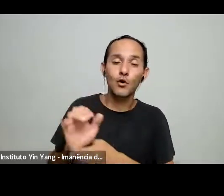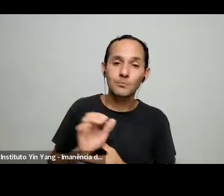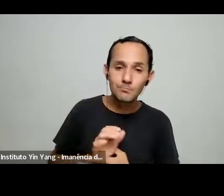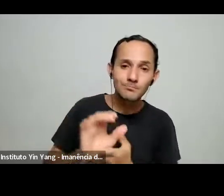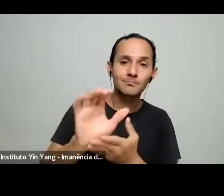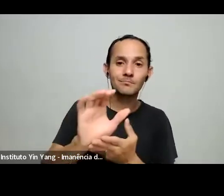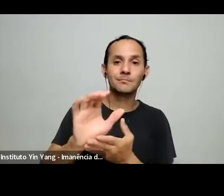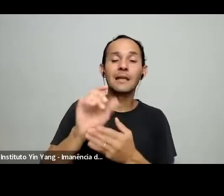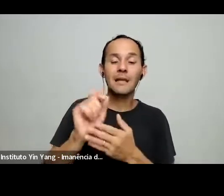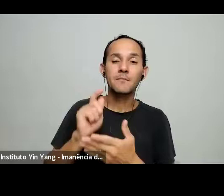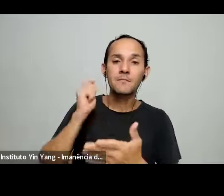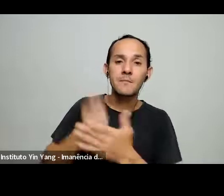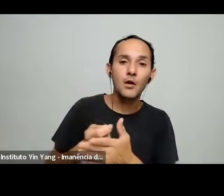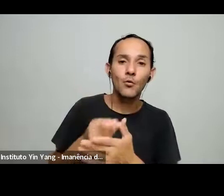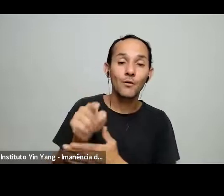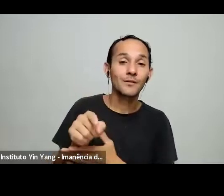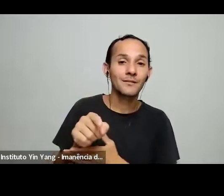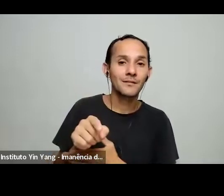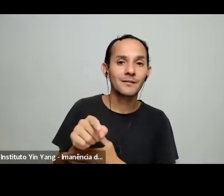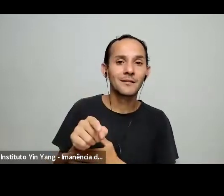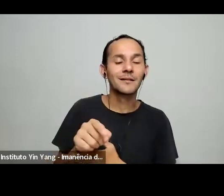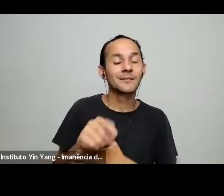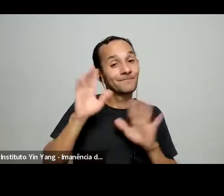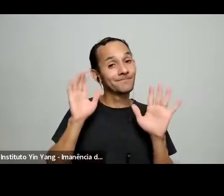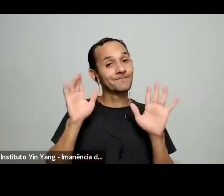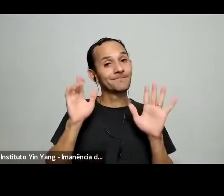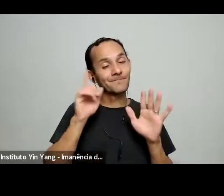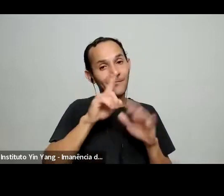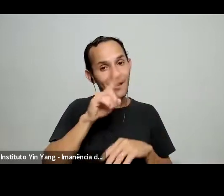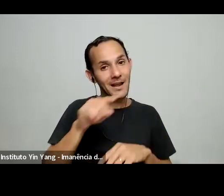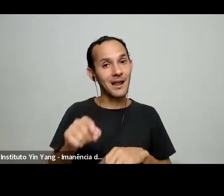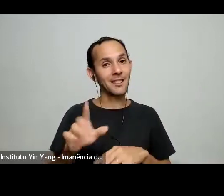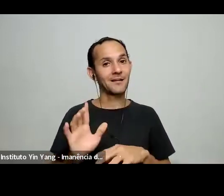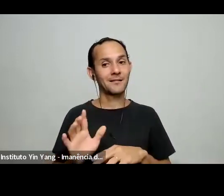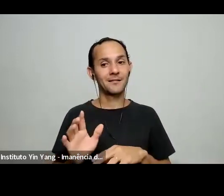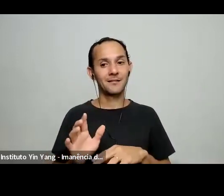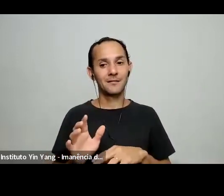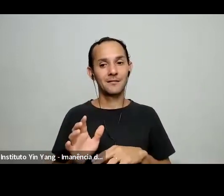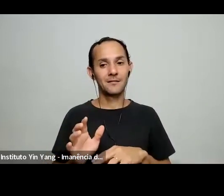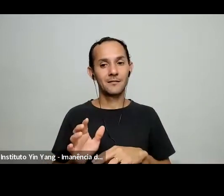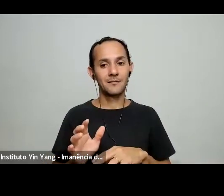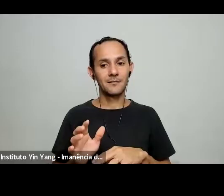quem financiou aquilo, ela já tem um viés, ela já tem uma fraqueza.